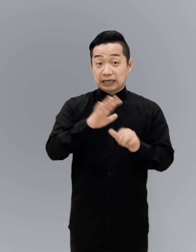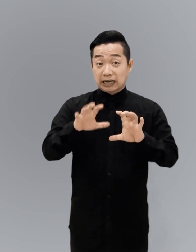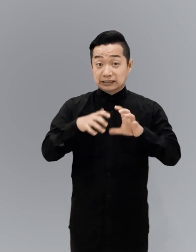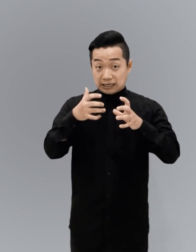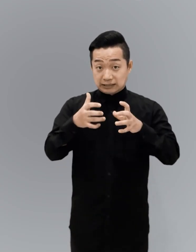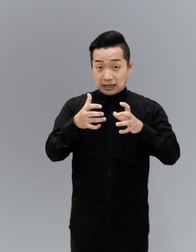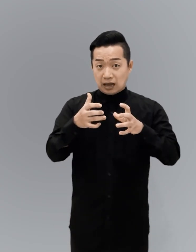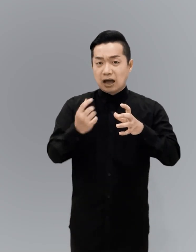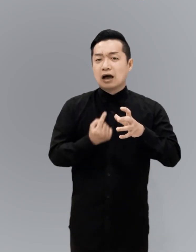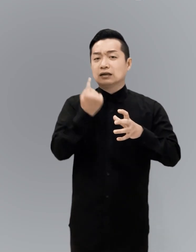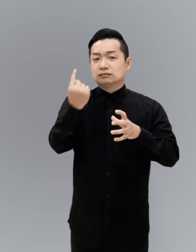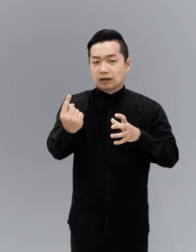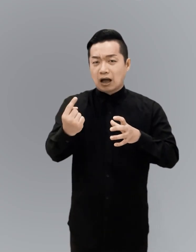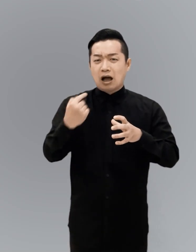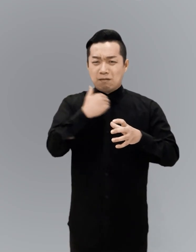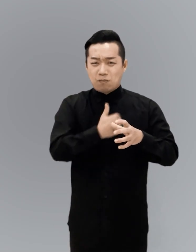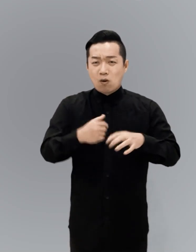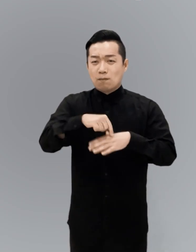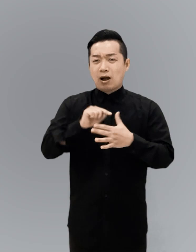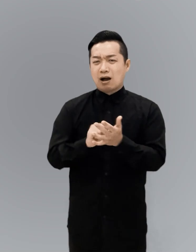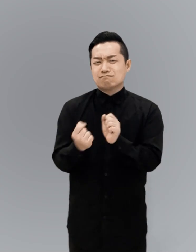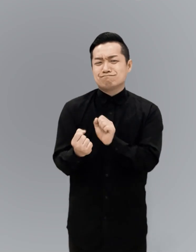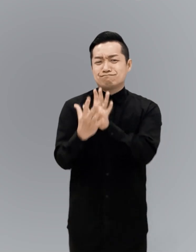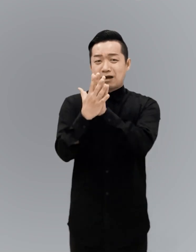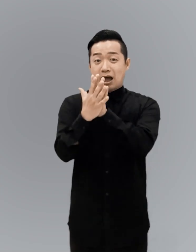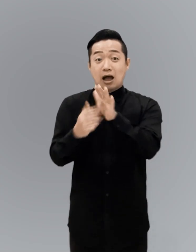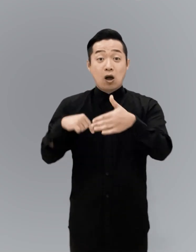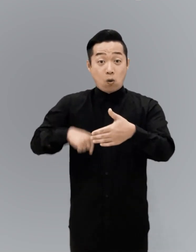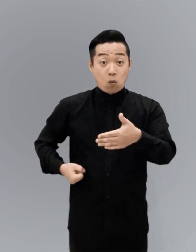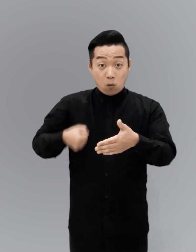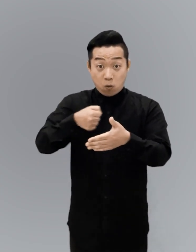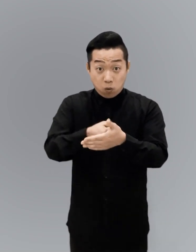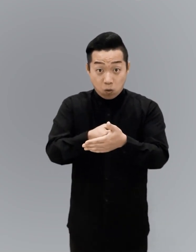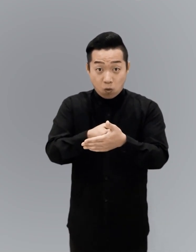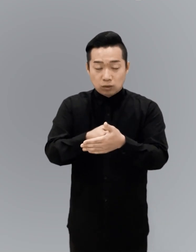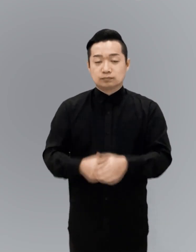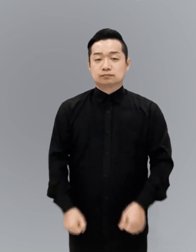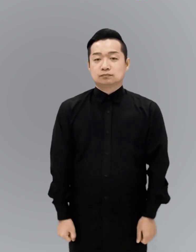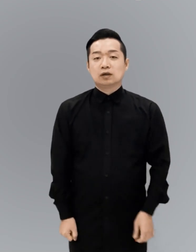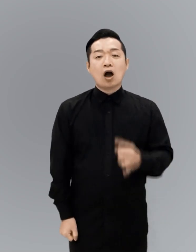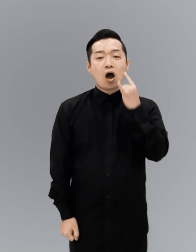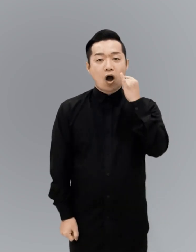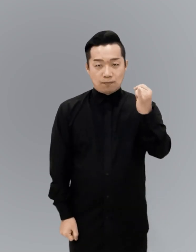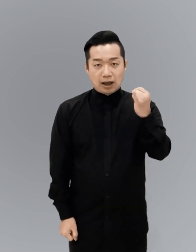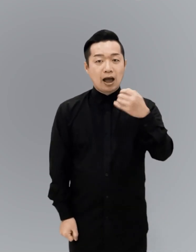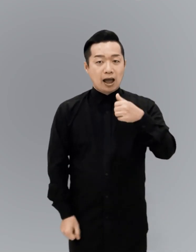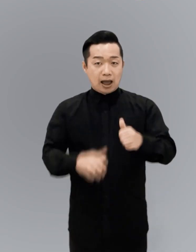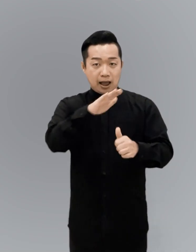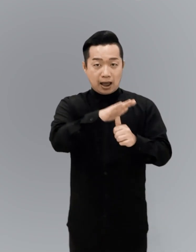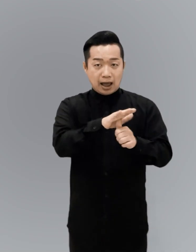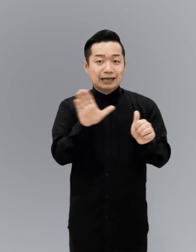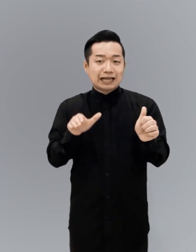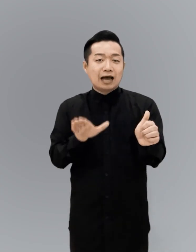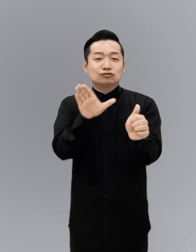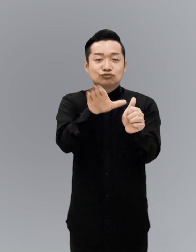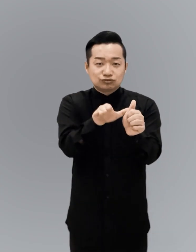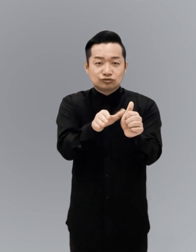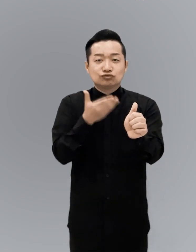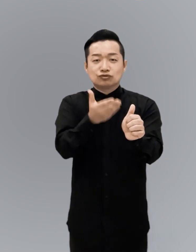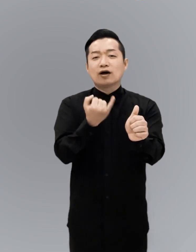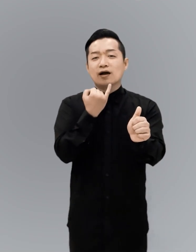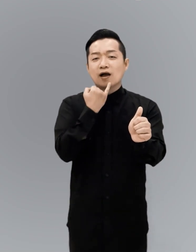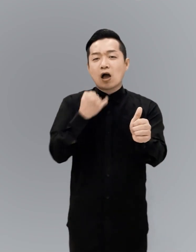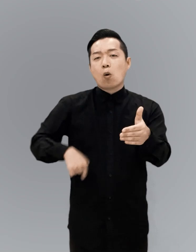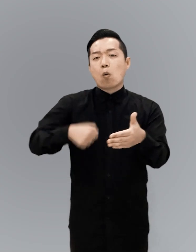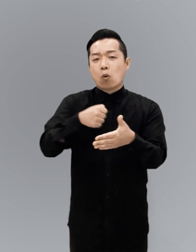아이는 세상 밖으로 나가 온몸과 마음으로 부딪혀볼 용기를, 엄마는 아이에게 날개를 달아주어도 괜찮다는 용기를